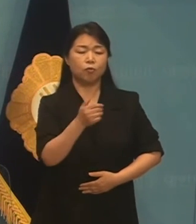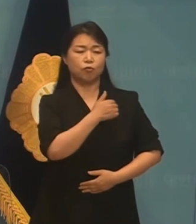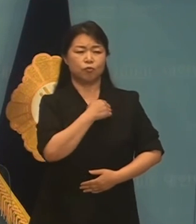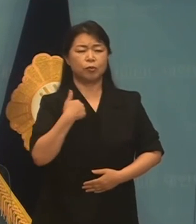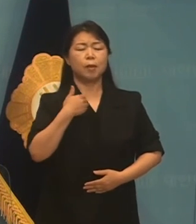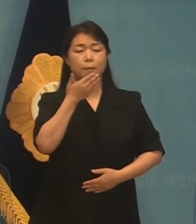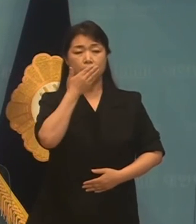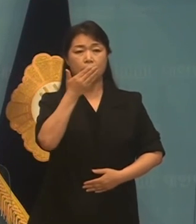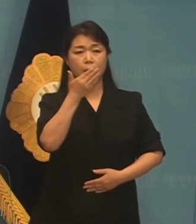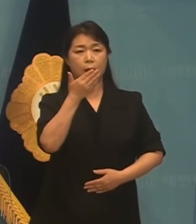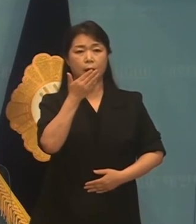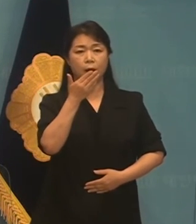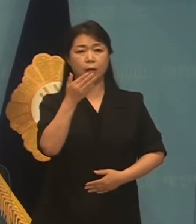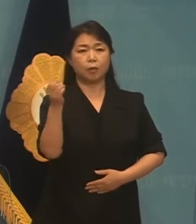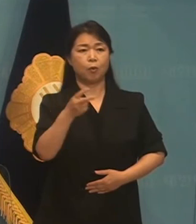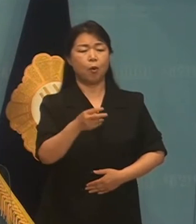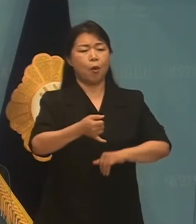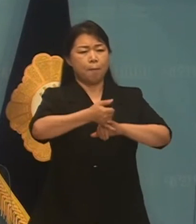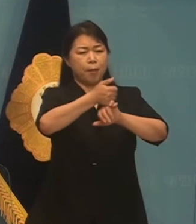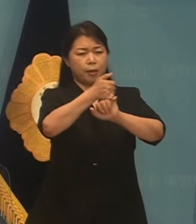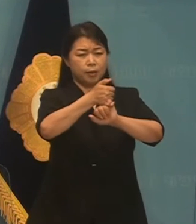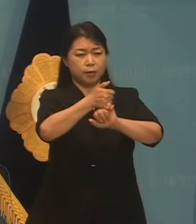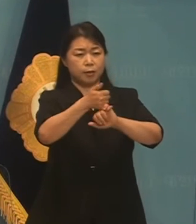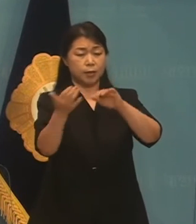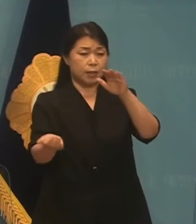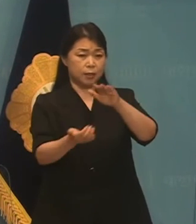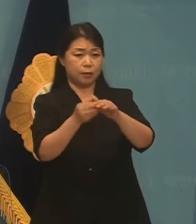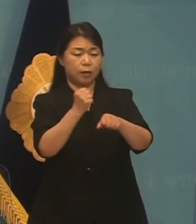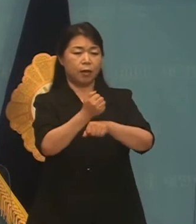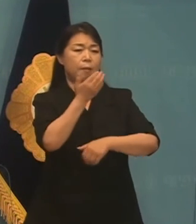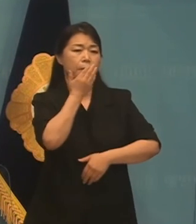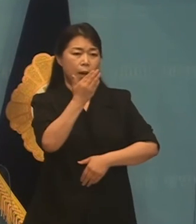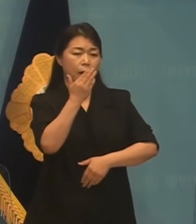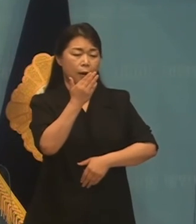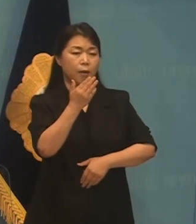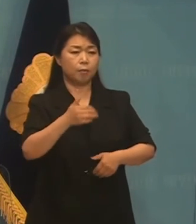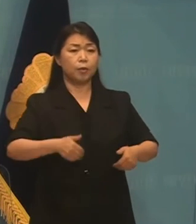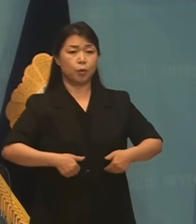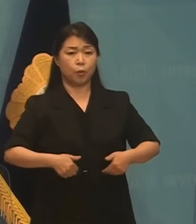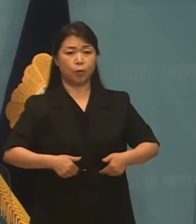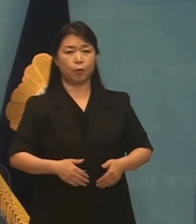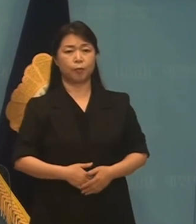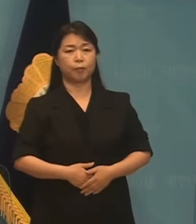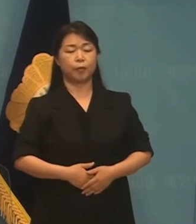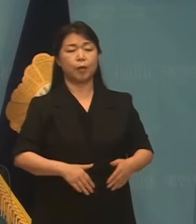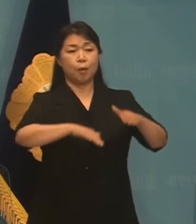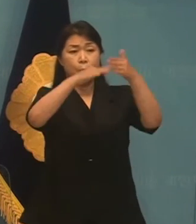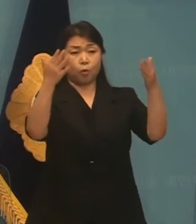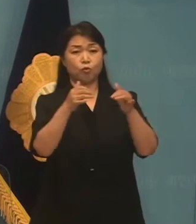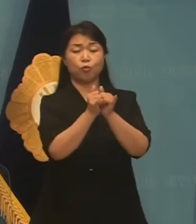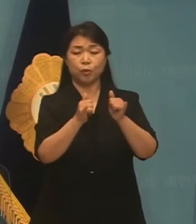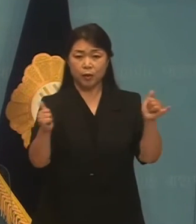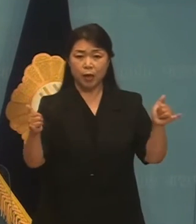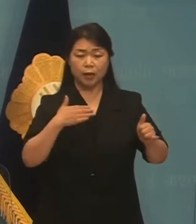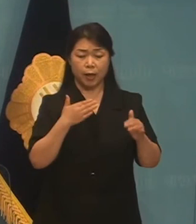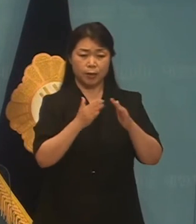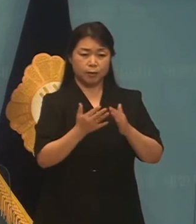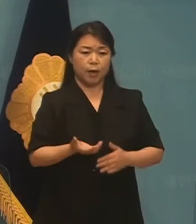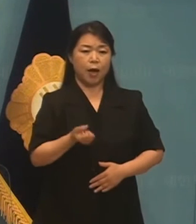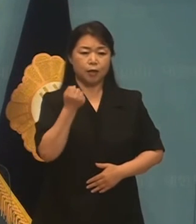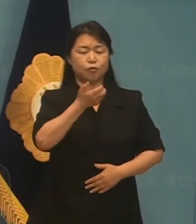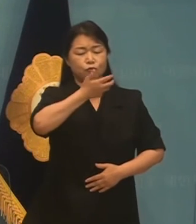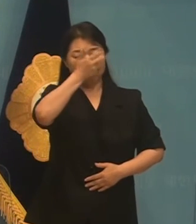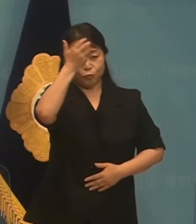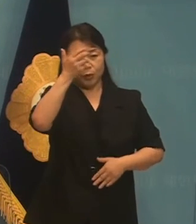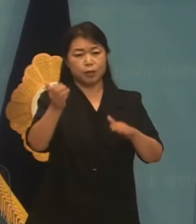충분히 가능한 일이고 반드시 가능하게 해야 합니다. 모든 국민이 내 집 마련의